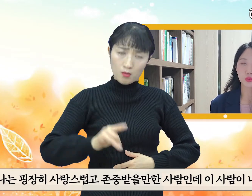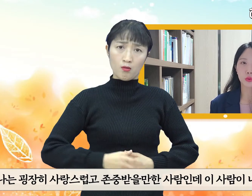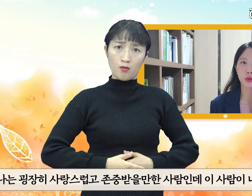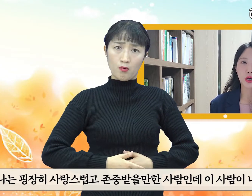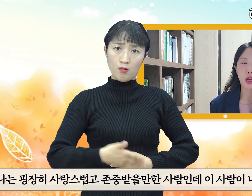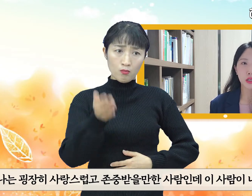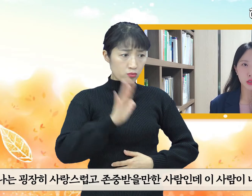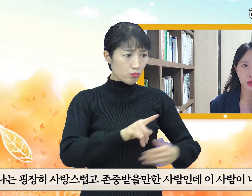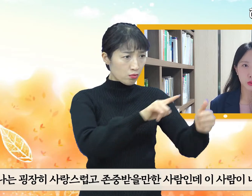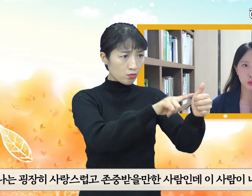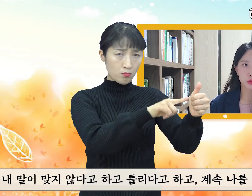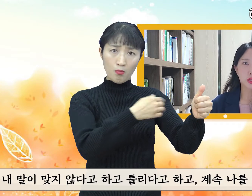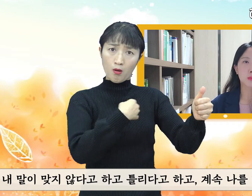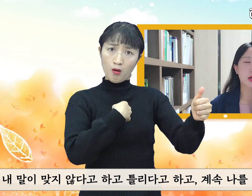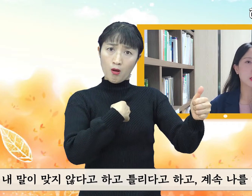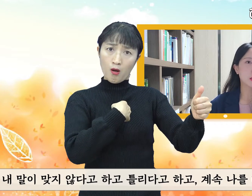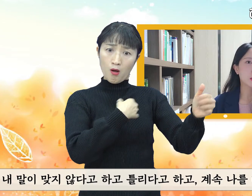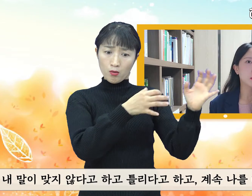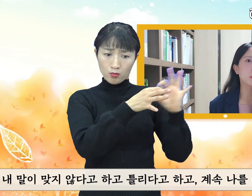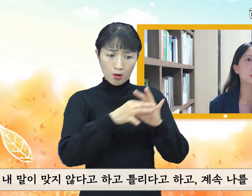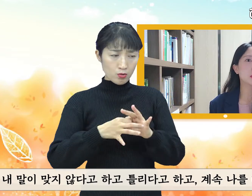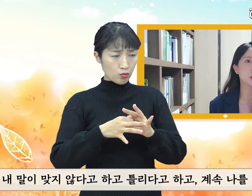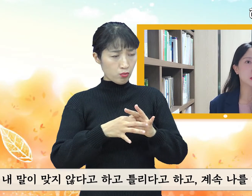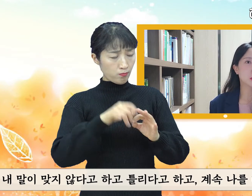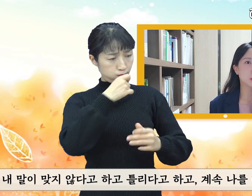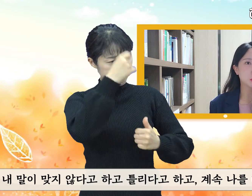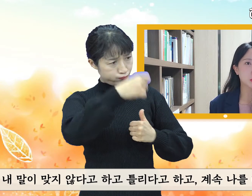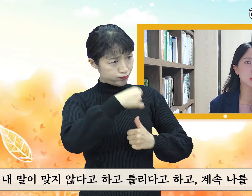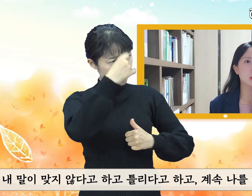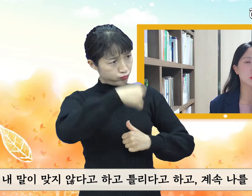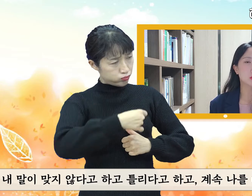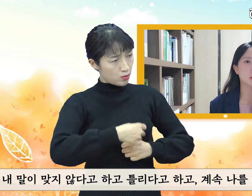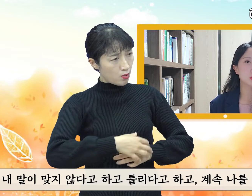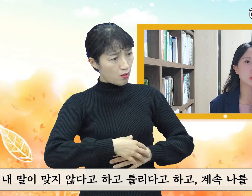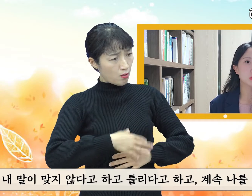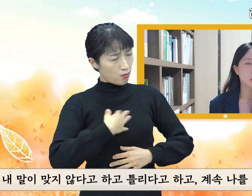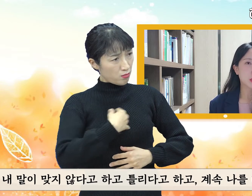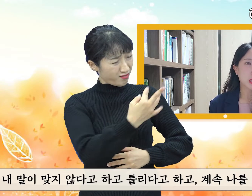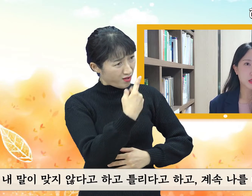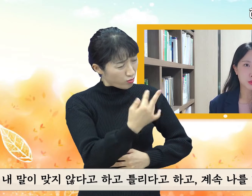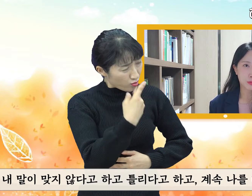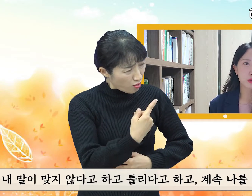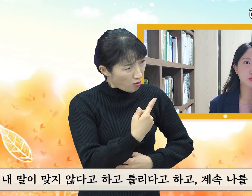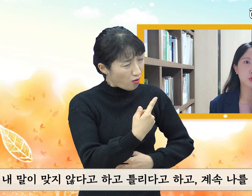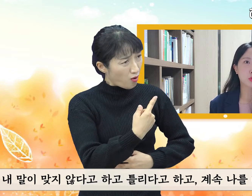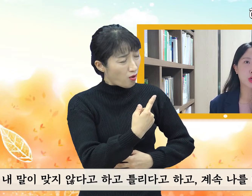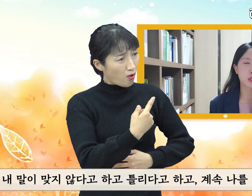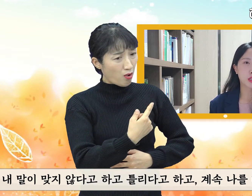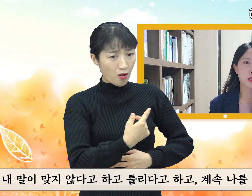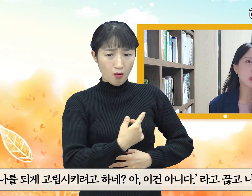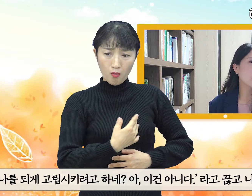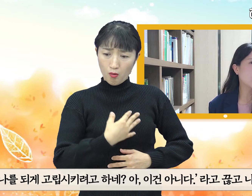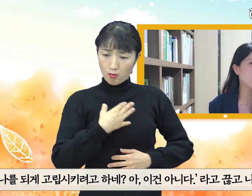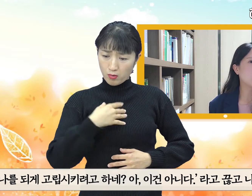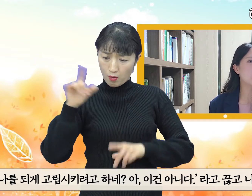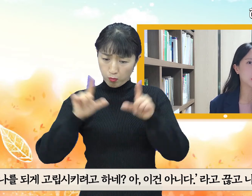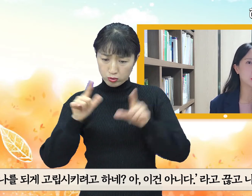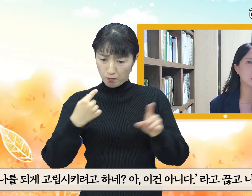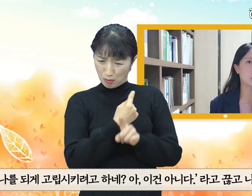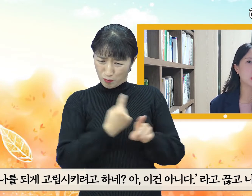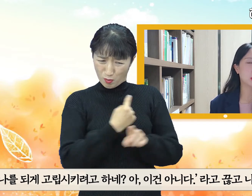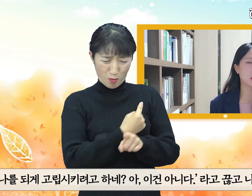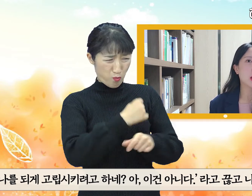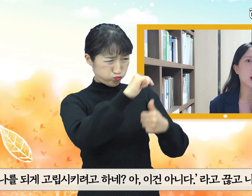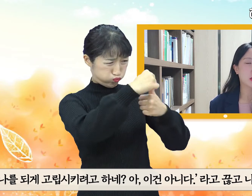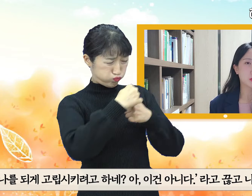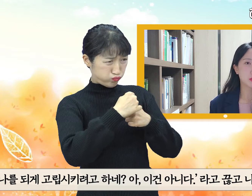지속적으로 하대하고 내 말이 맞지 않는다 그러고 틀리다 그러고 되게 나를 계속 바꾸려고 하네? 나를 되게